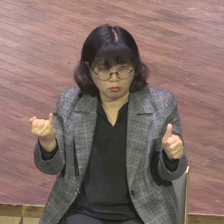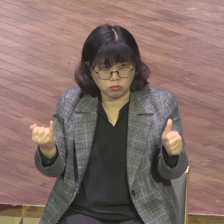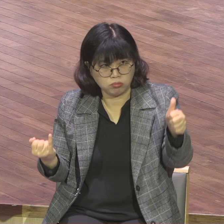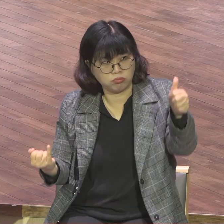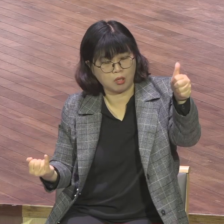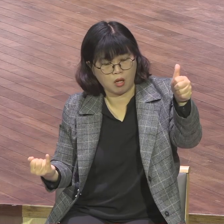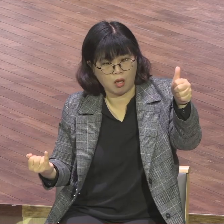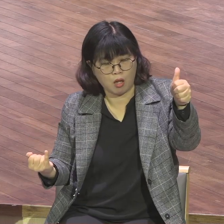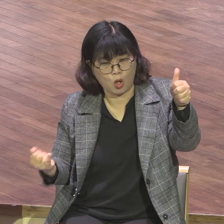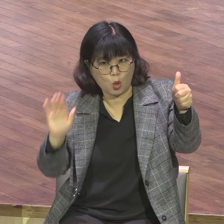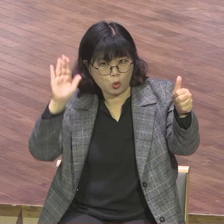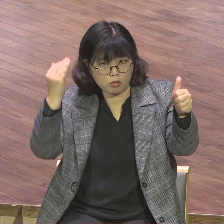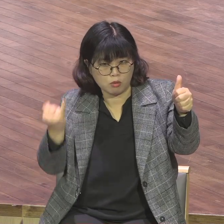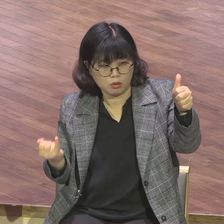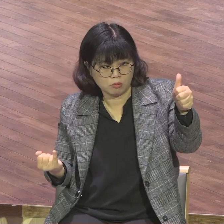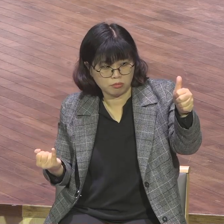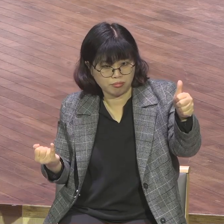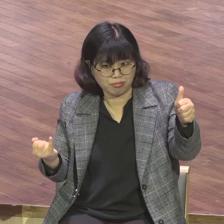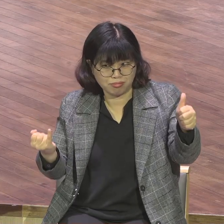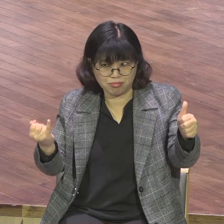권위가 이 성경적인 거 아니거든요.